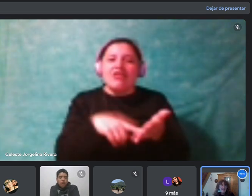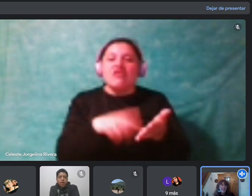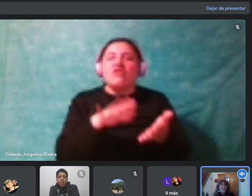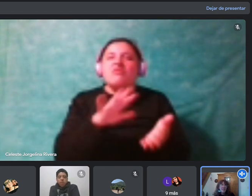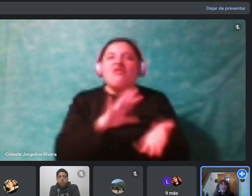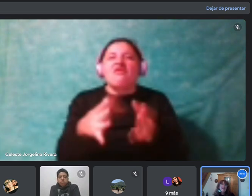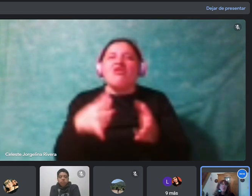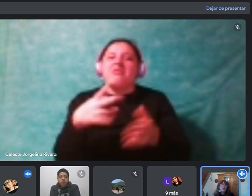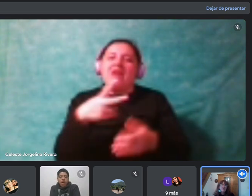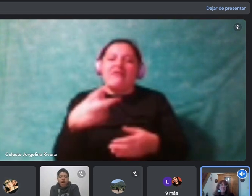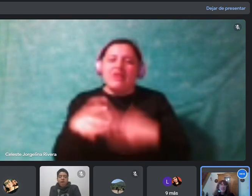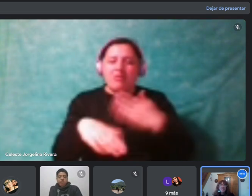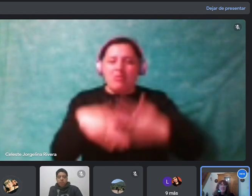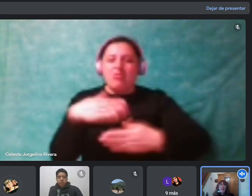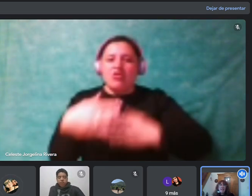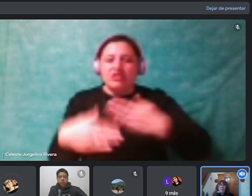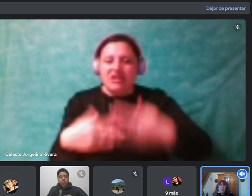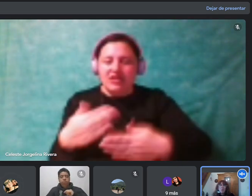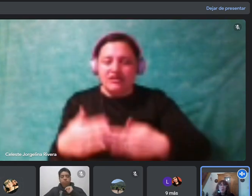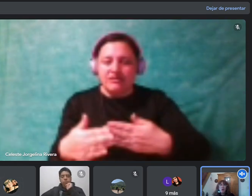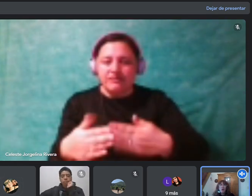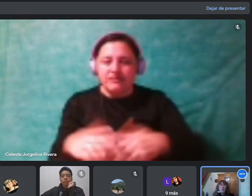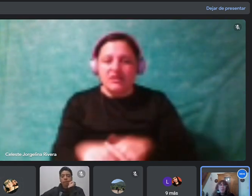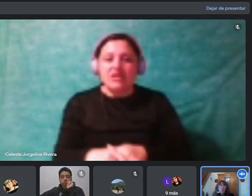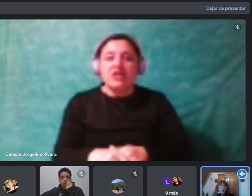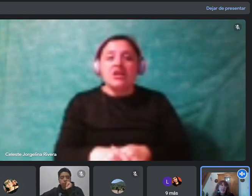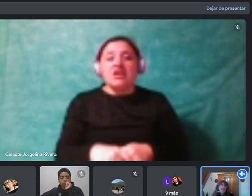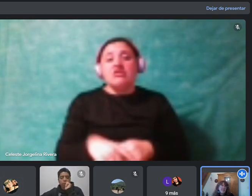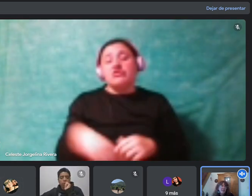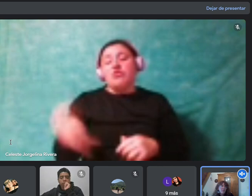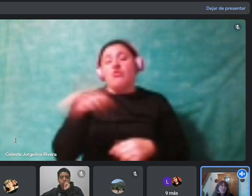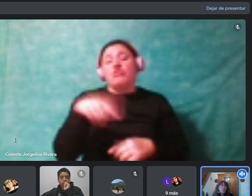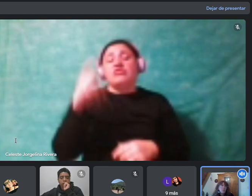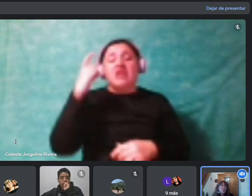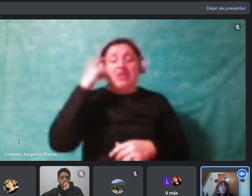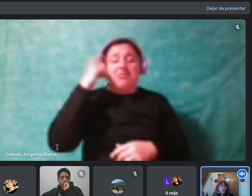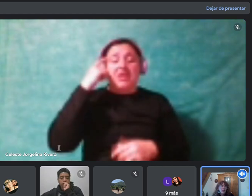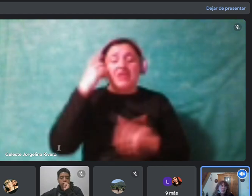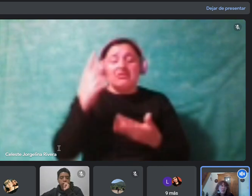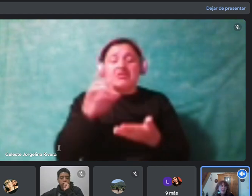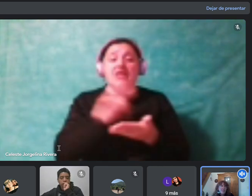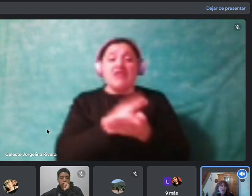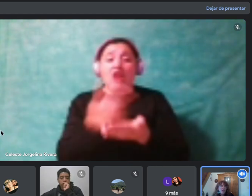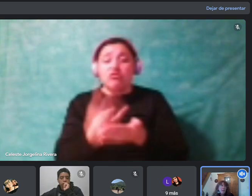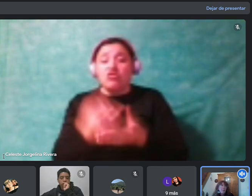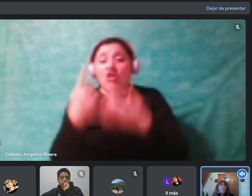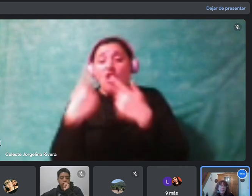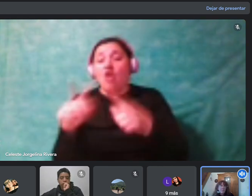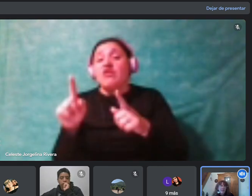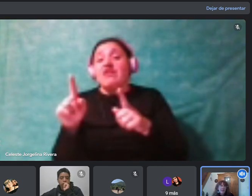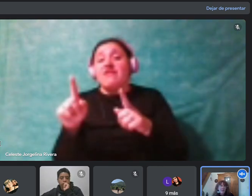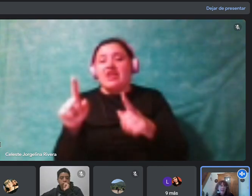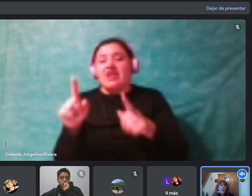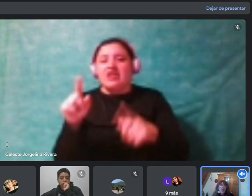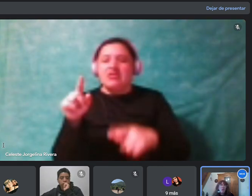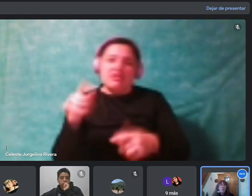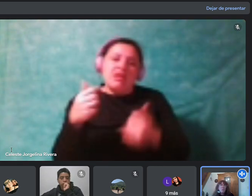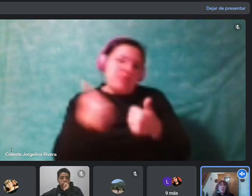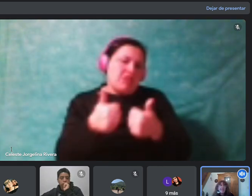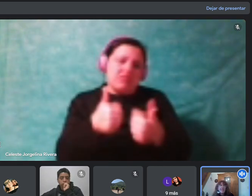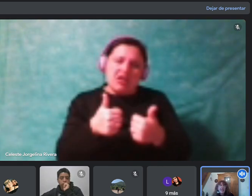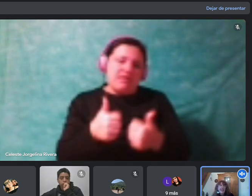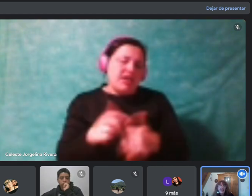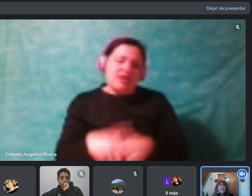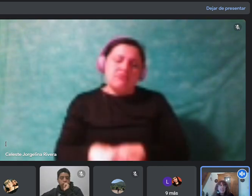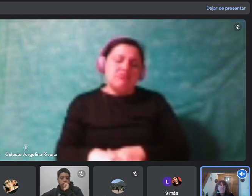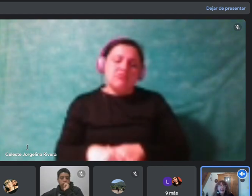¿sí? Entonces, si alguien puso búsqueda, discernimiento y producción de información, también está bien. Lo importante